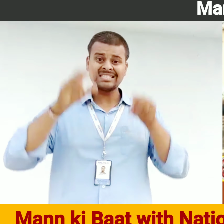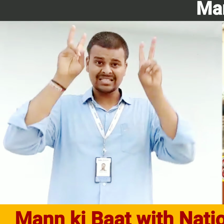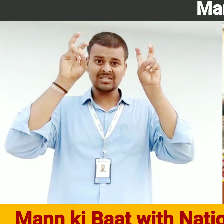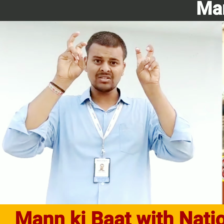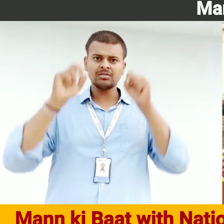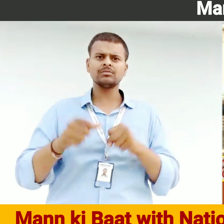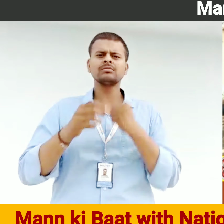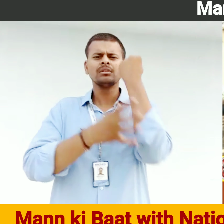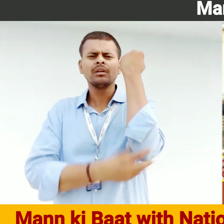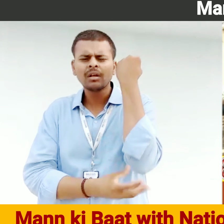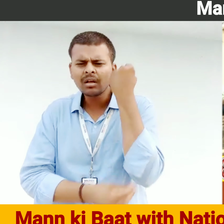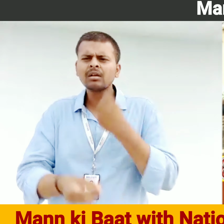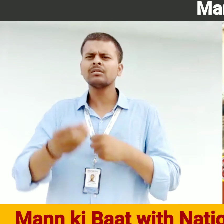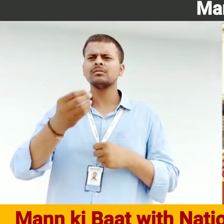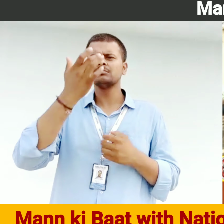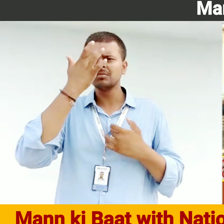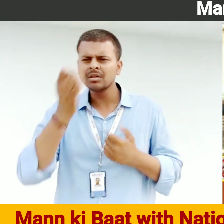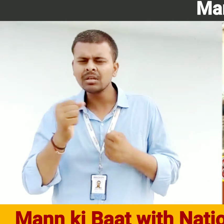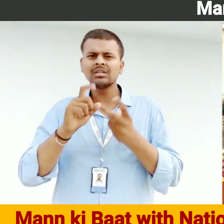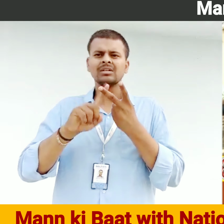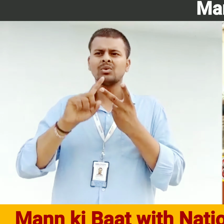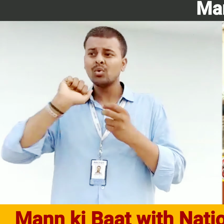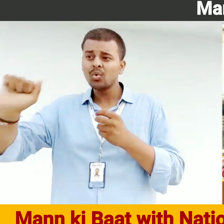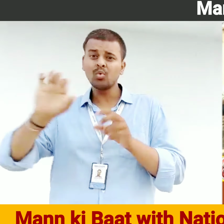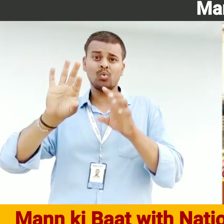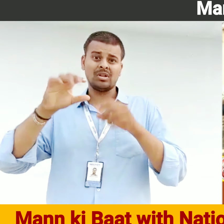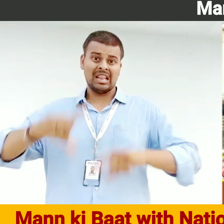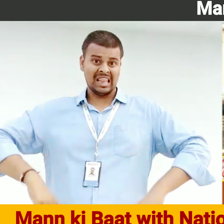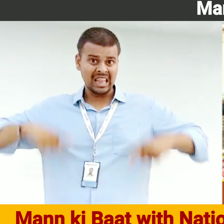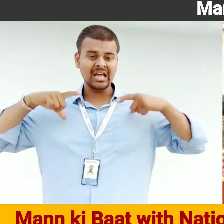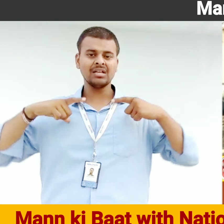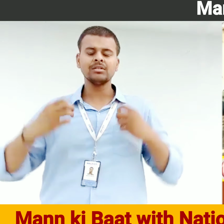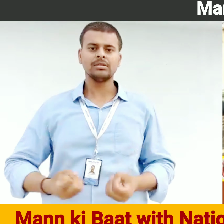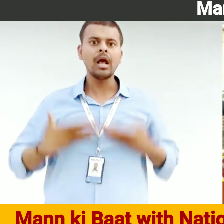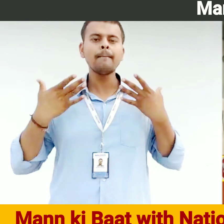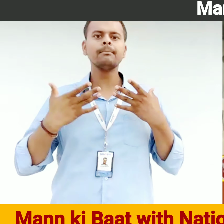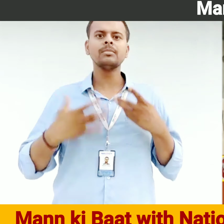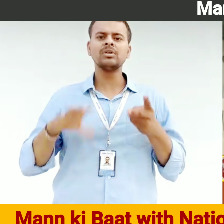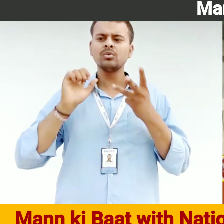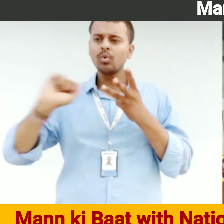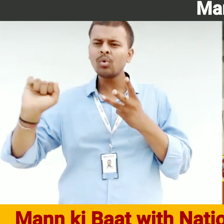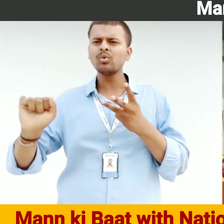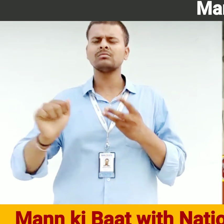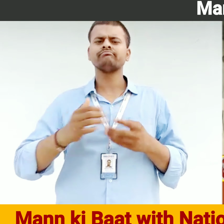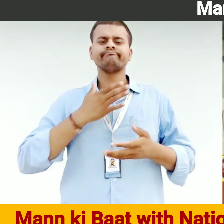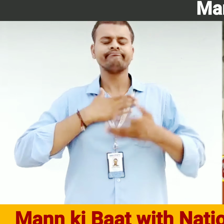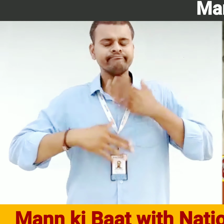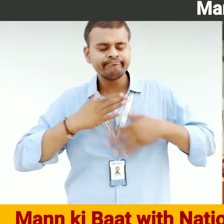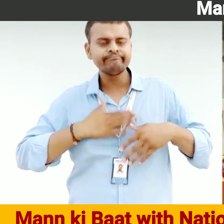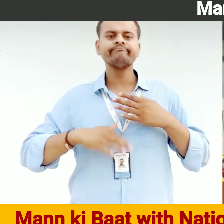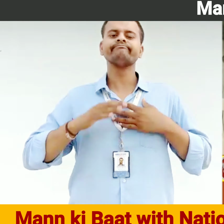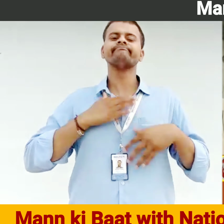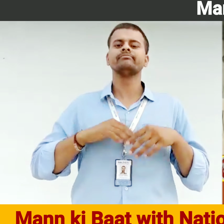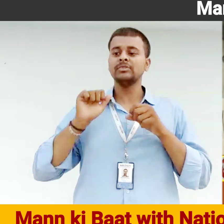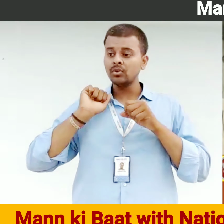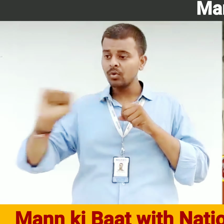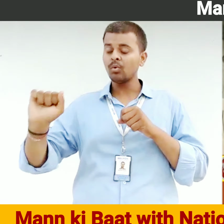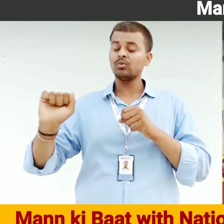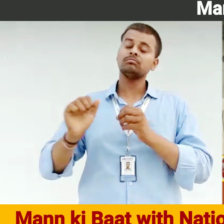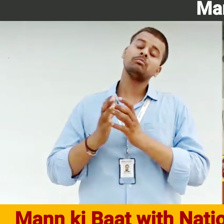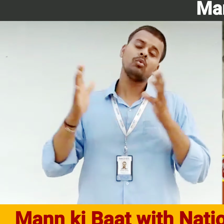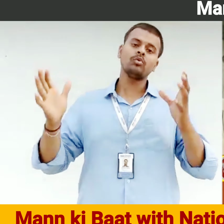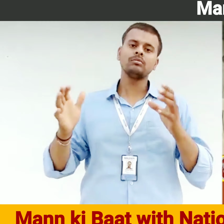तहत जिन गरीबों का मुफ्त इलाज हुआ है, उनके जीवन में जो सुख आया है, संतोष मिला है, उस